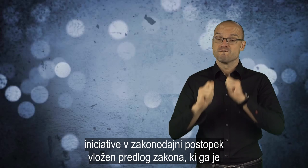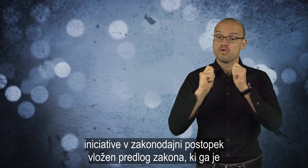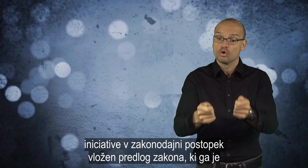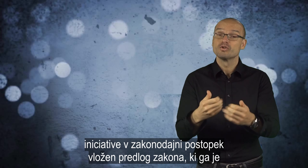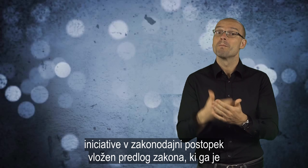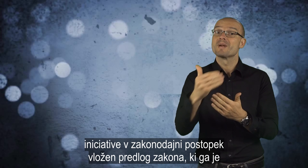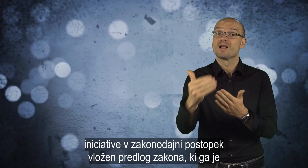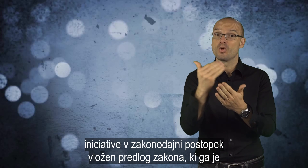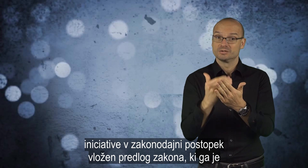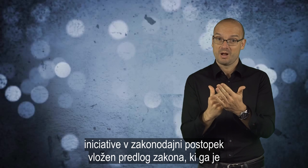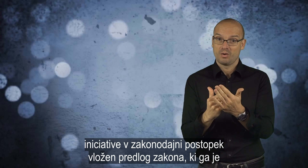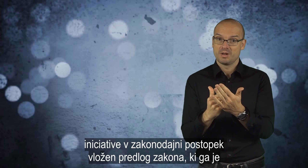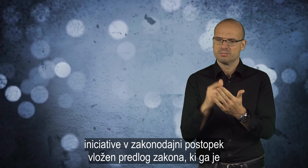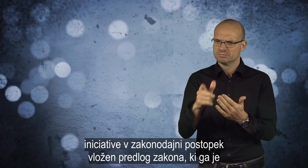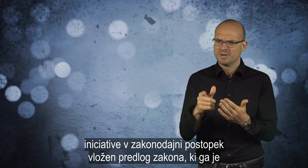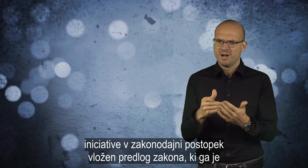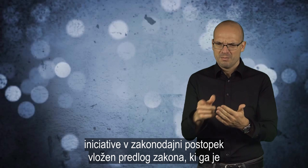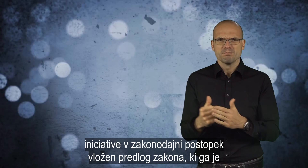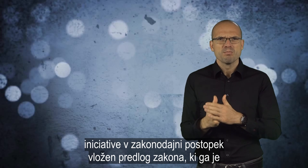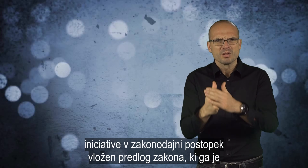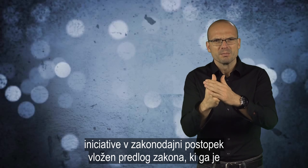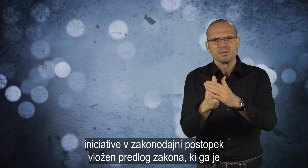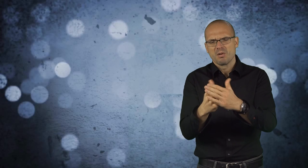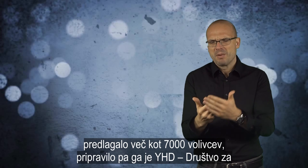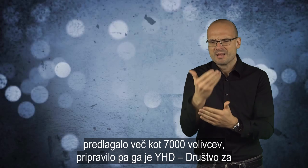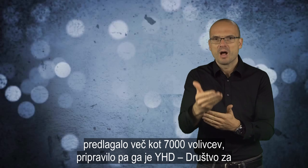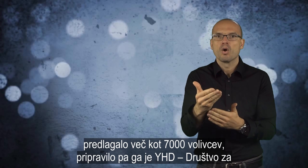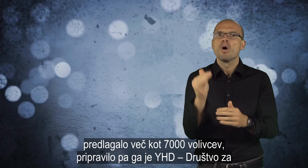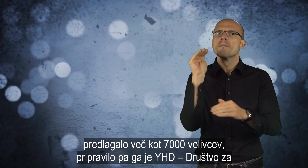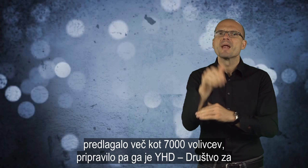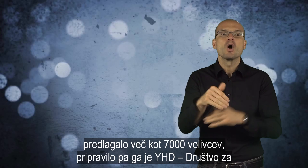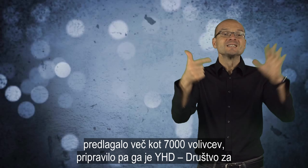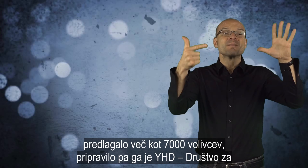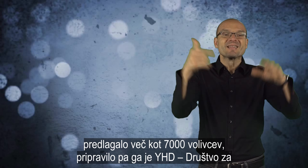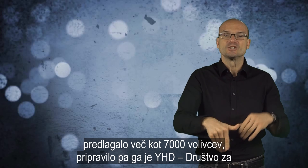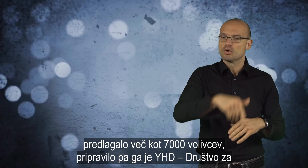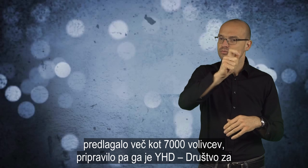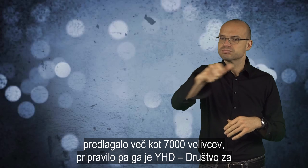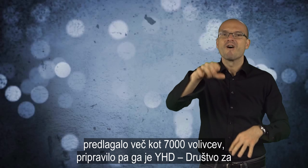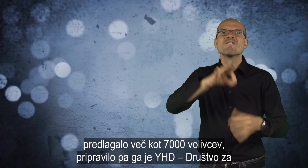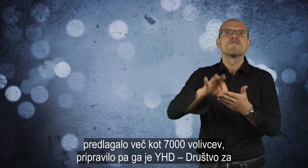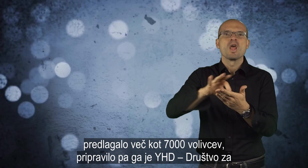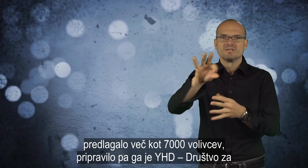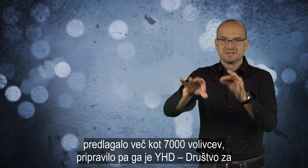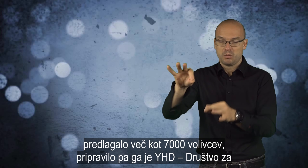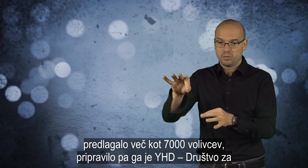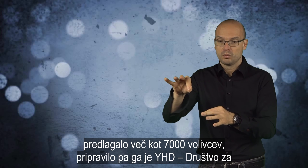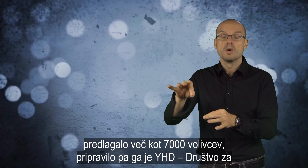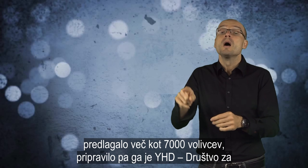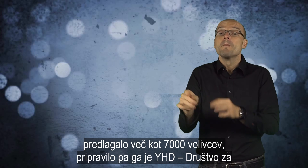zakona, ki ga je predlagalo več kot 7000 volivcev, pripravilo pa ga je YHD,